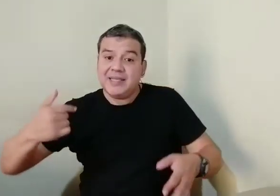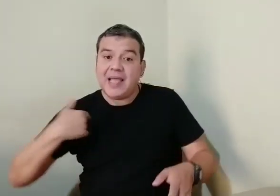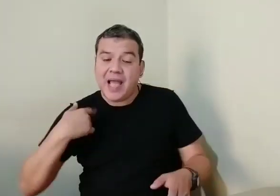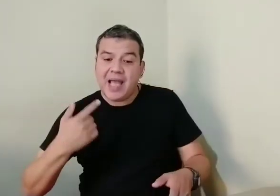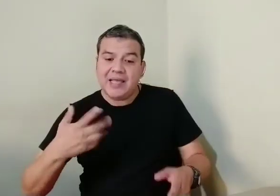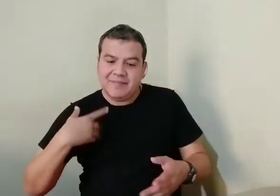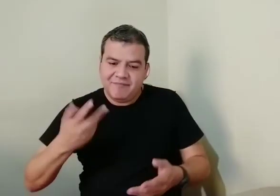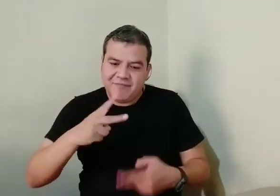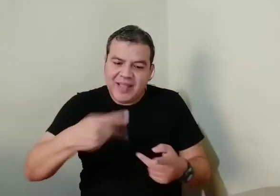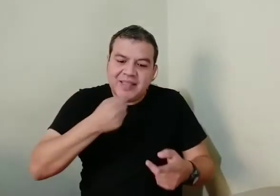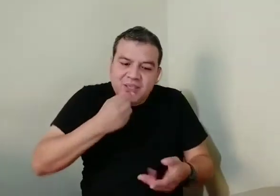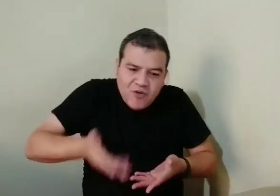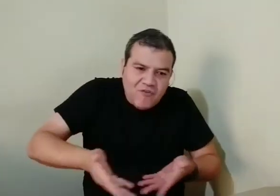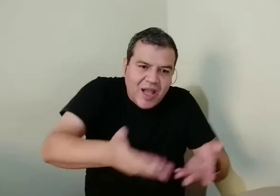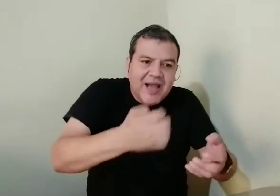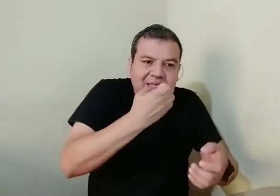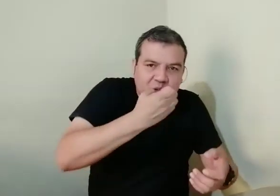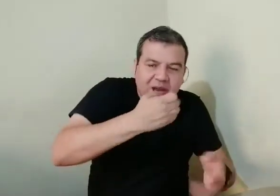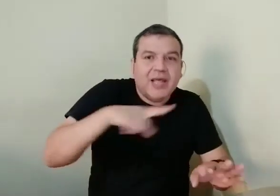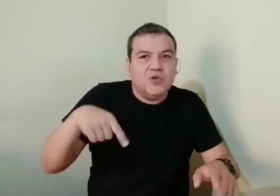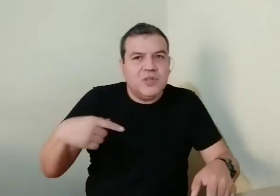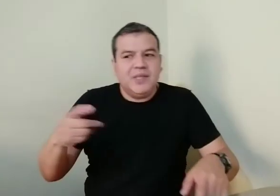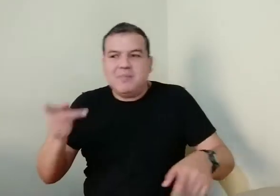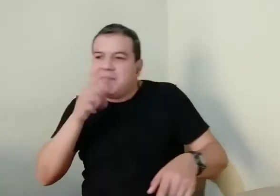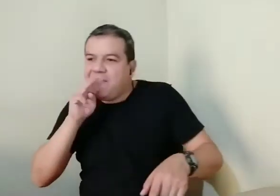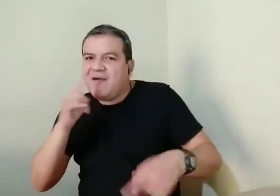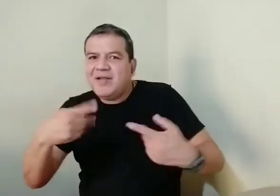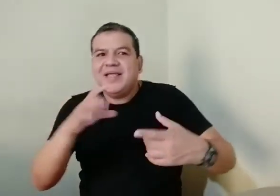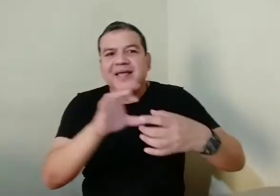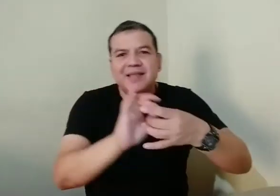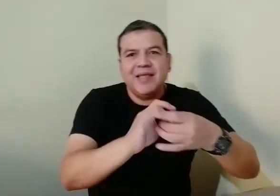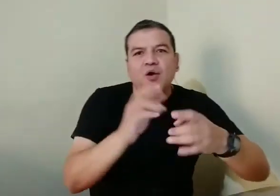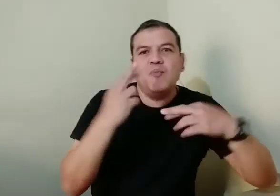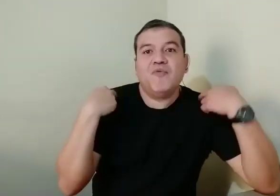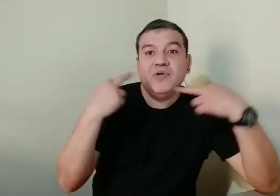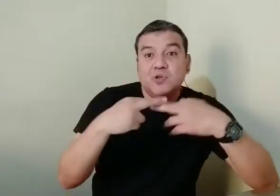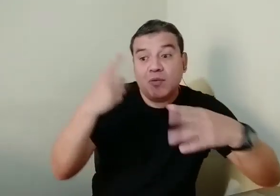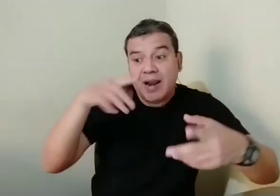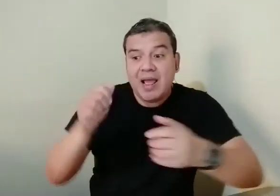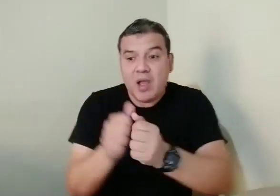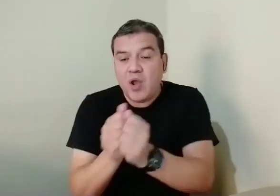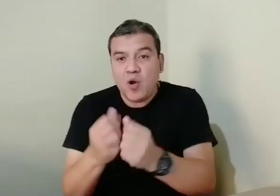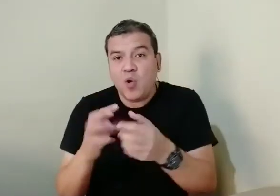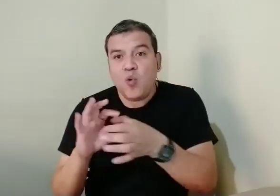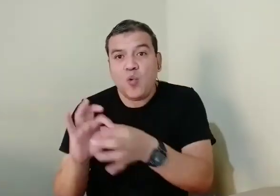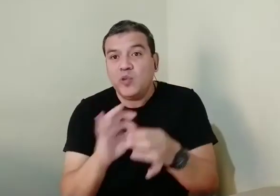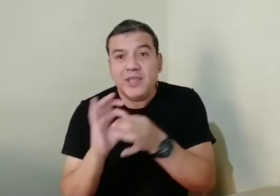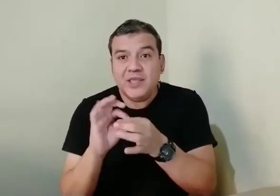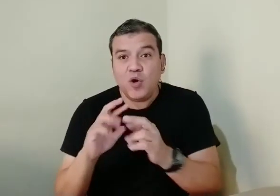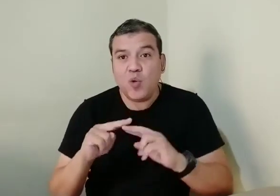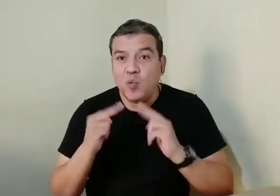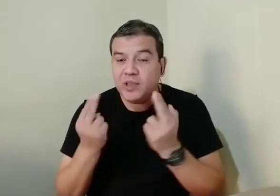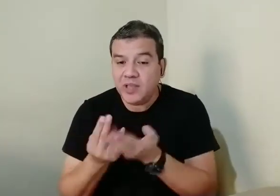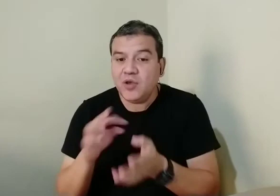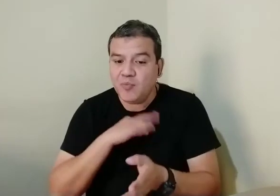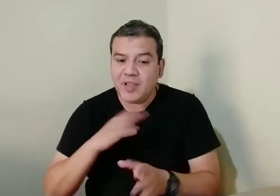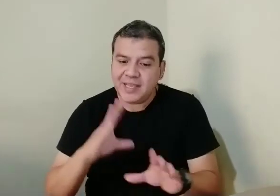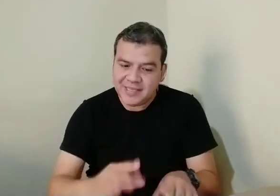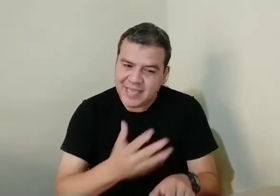283. Que Dios bendiga el estudio de su santa palabra esta semana y que